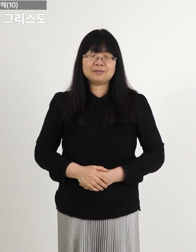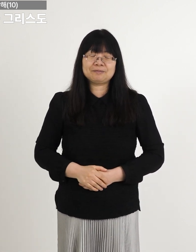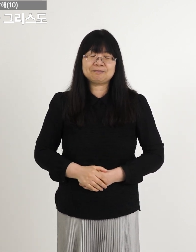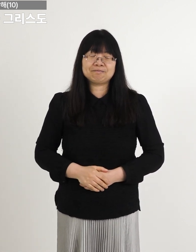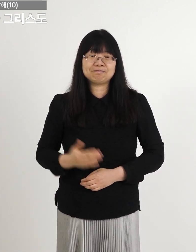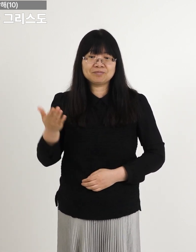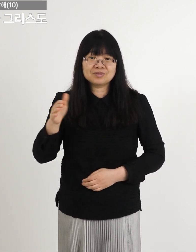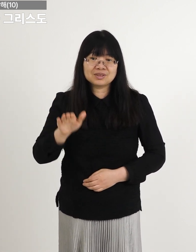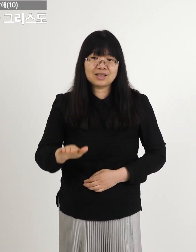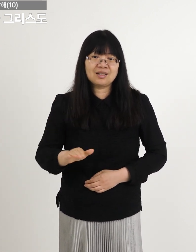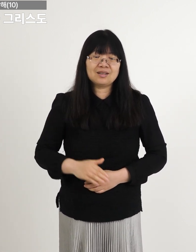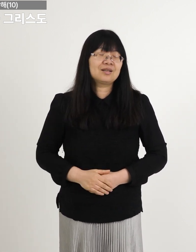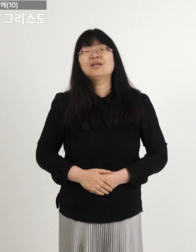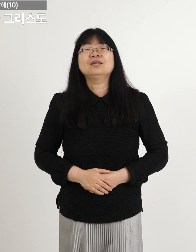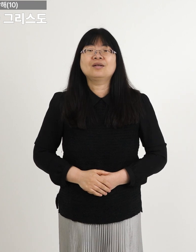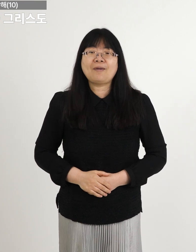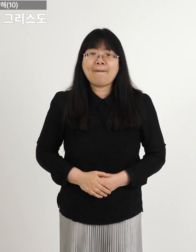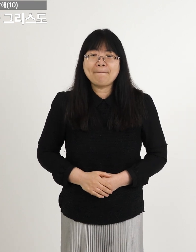그런데